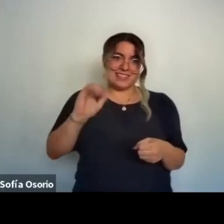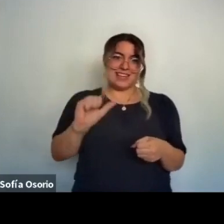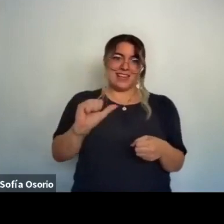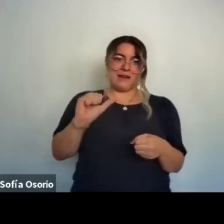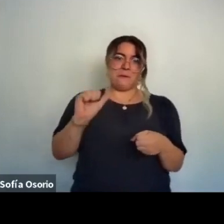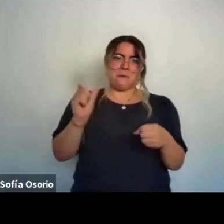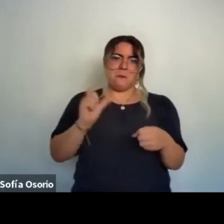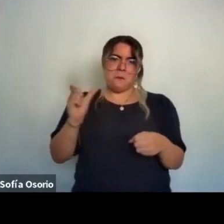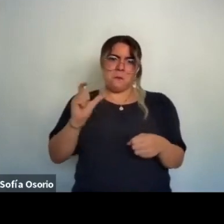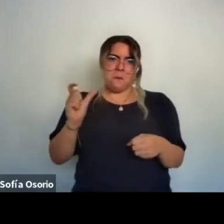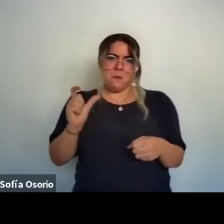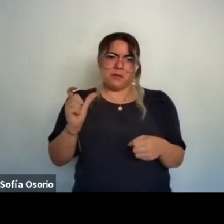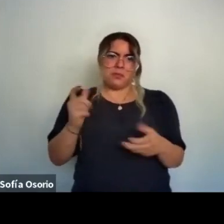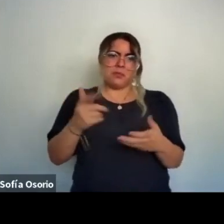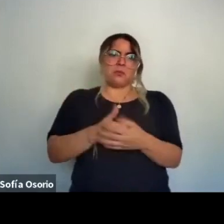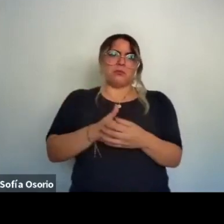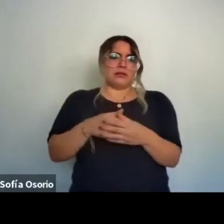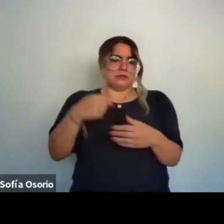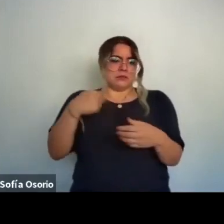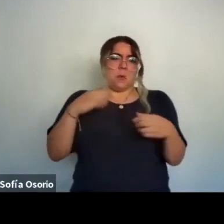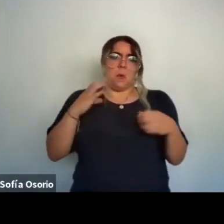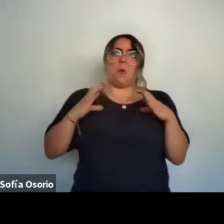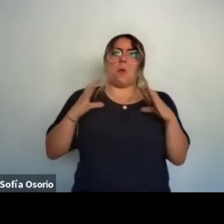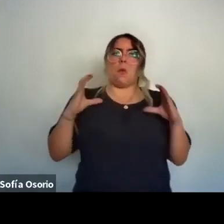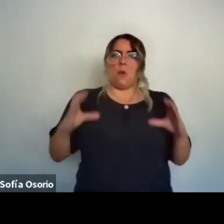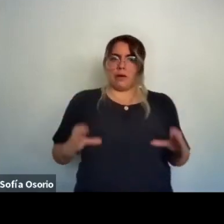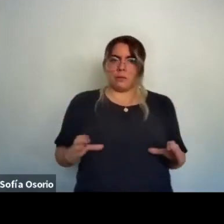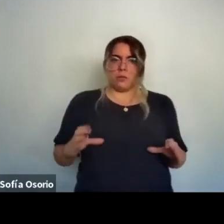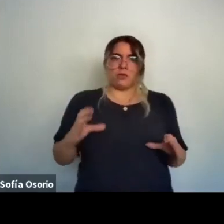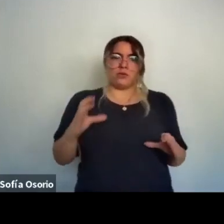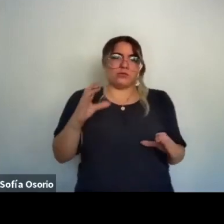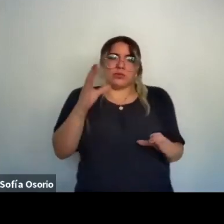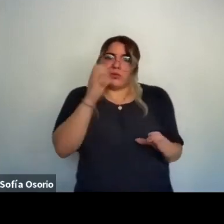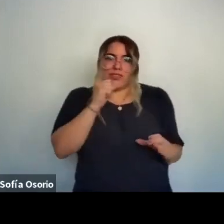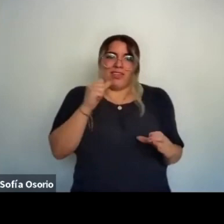la posesión de un miembro, órgano o mecanismo del cuerpo